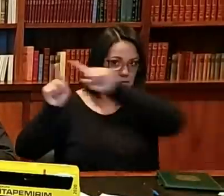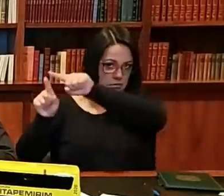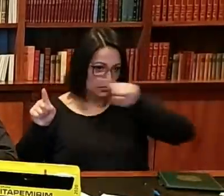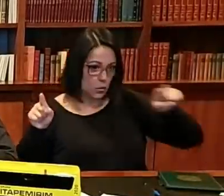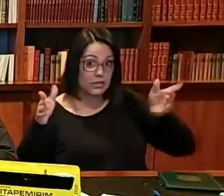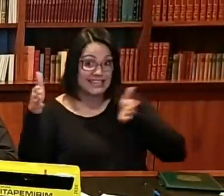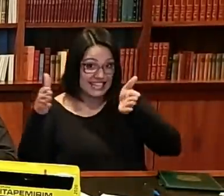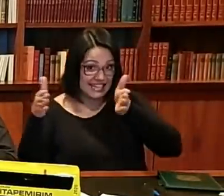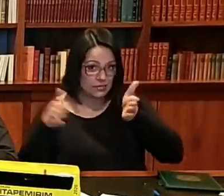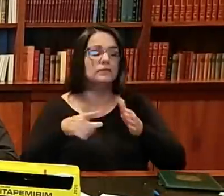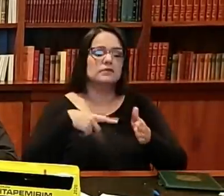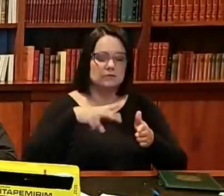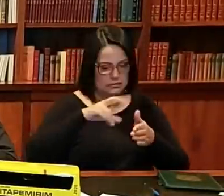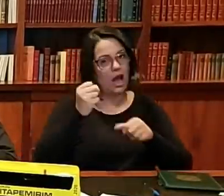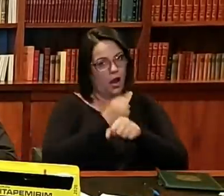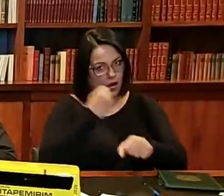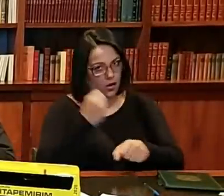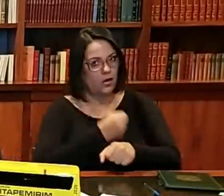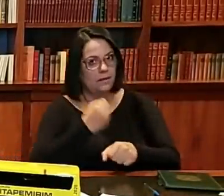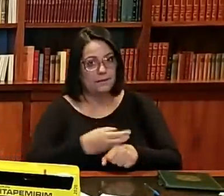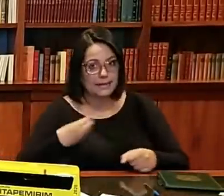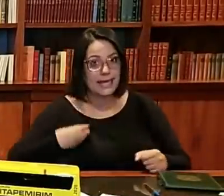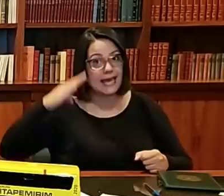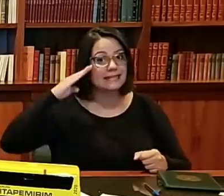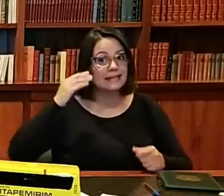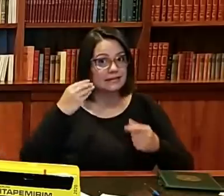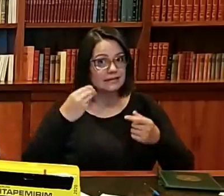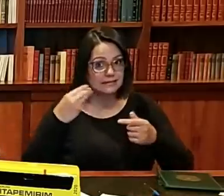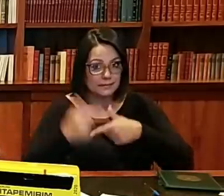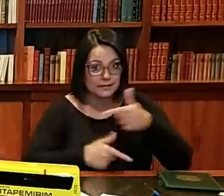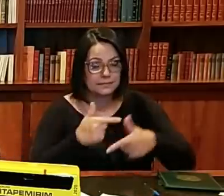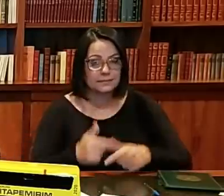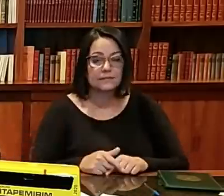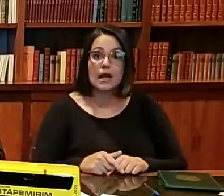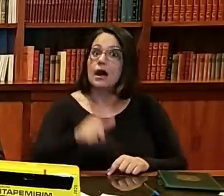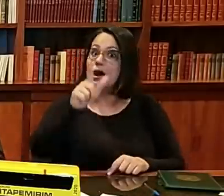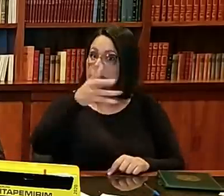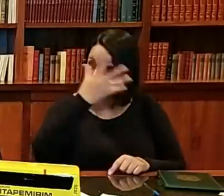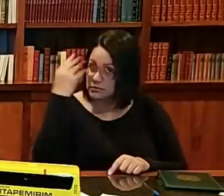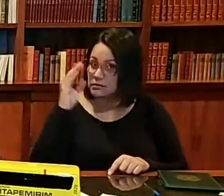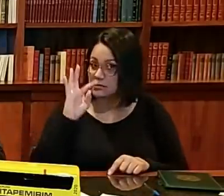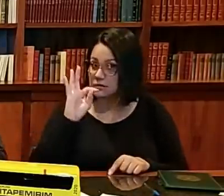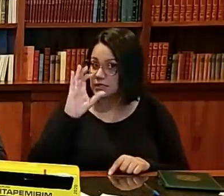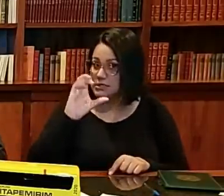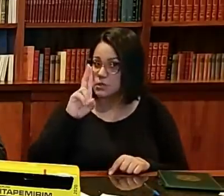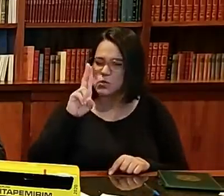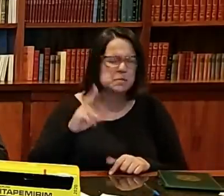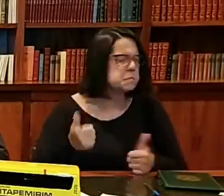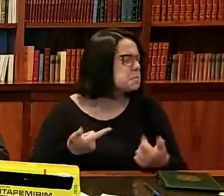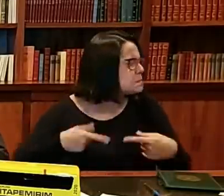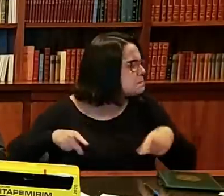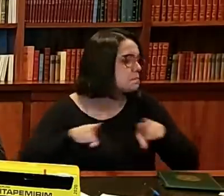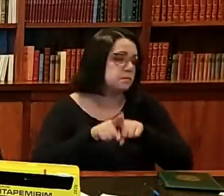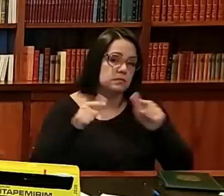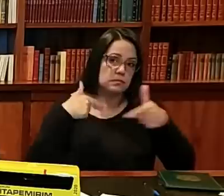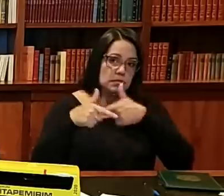obra, inclusive com a participação da engenharia do nosso exército. Então, até lembrar, o TCU tem sido grande parceiro do Tarcísio, das obras do